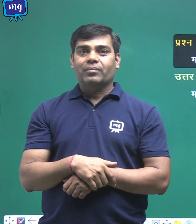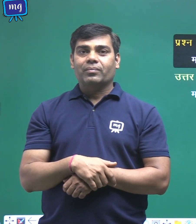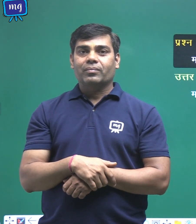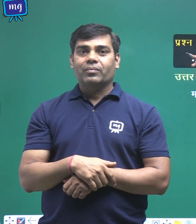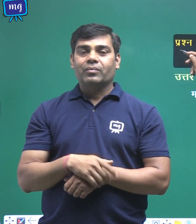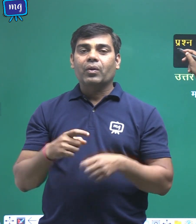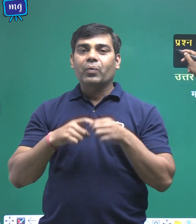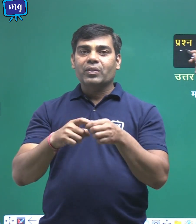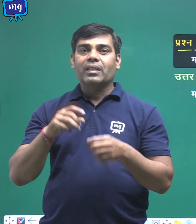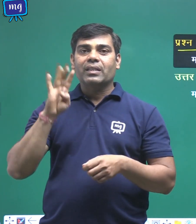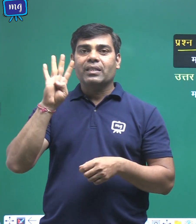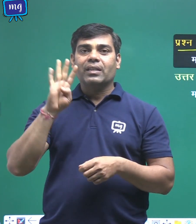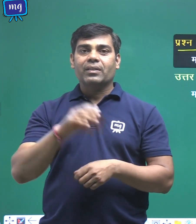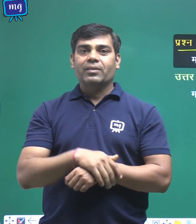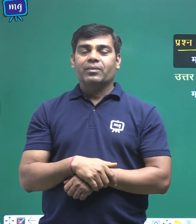प्रश्न 4,